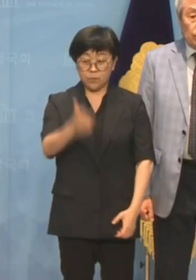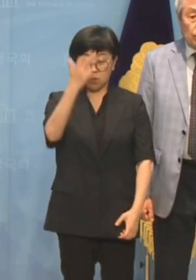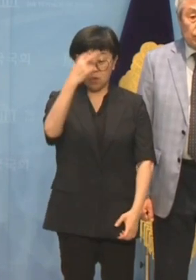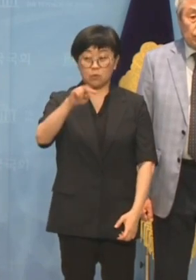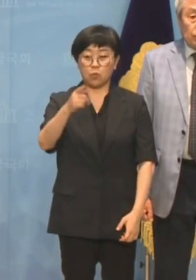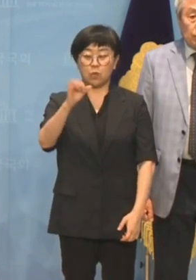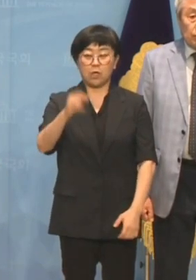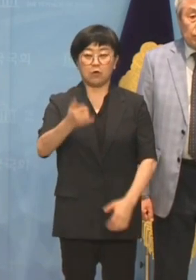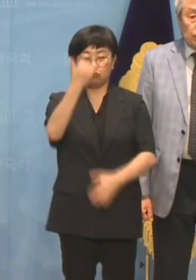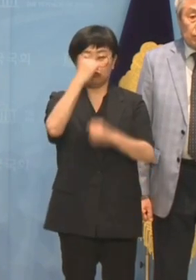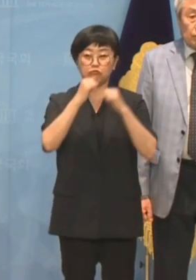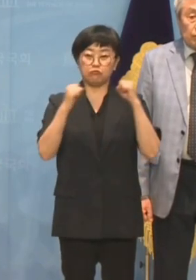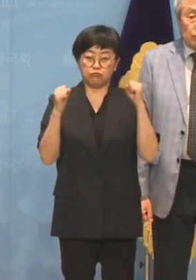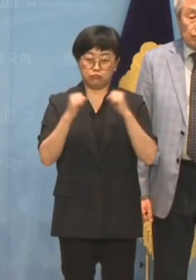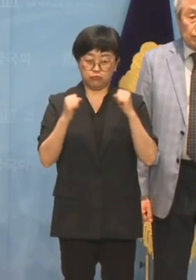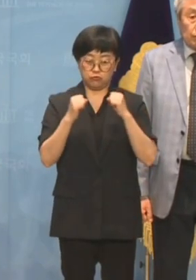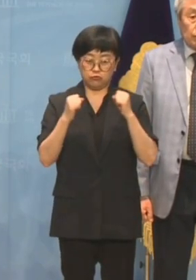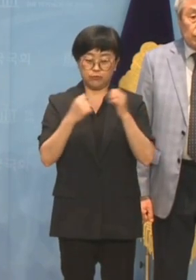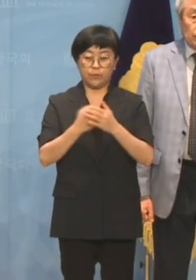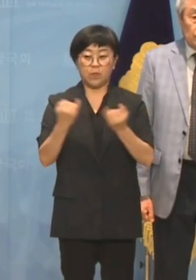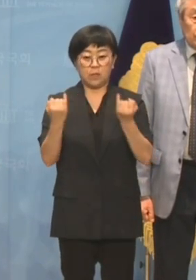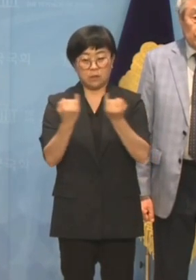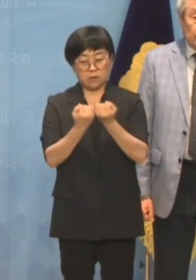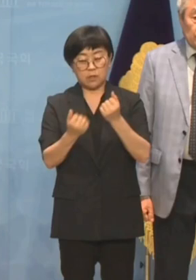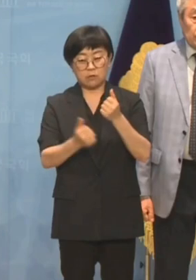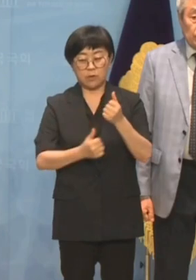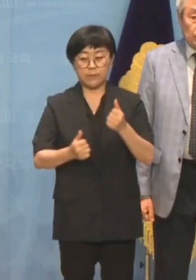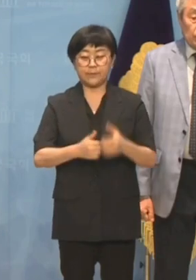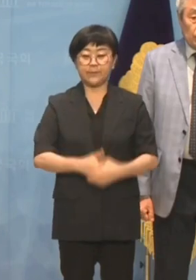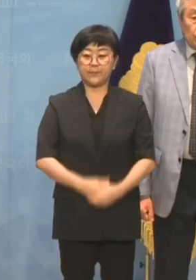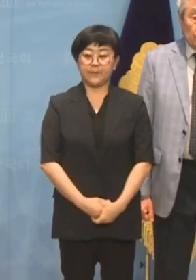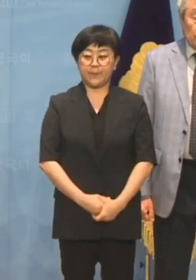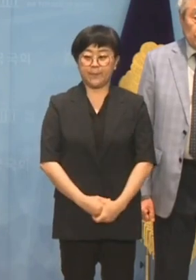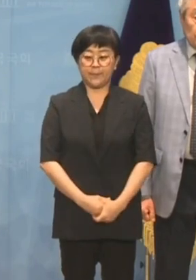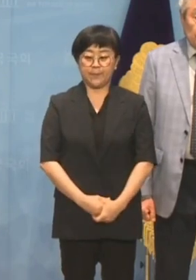최동임 충북오창유족회 총무님이시고 여성회원님이십니다.